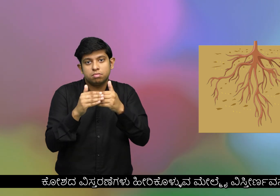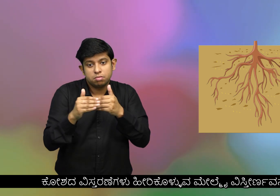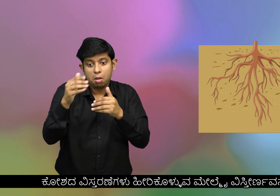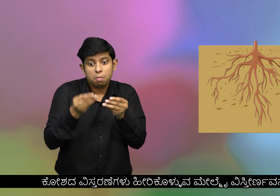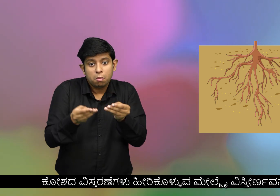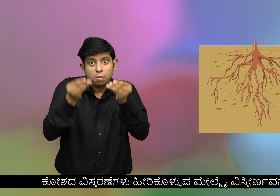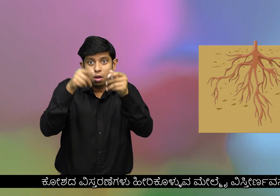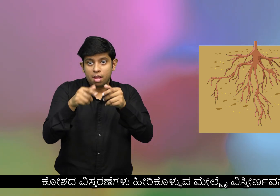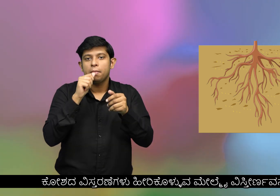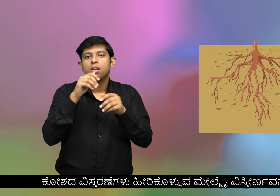ಹೆಚ್ಚಿಸುತ್ತವೆ.